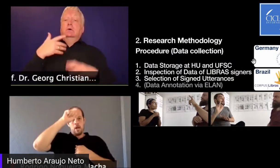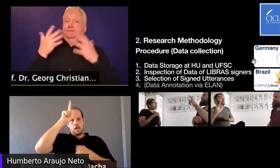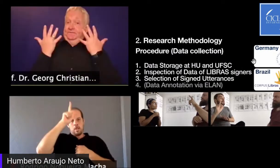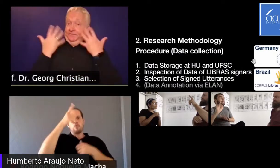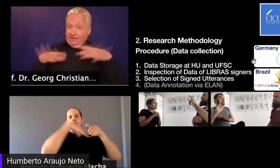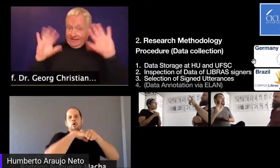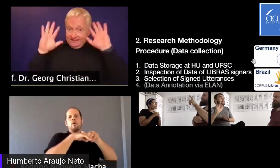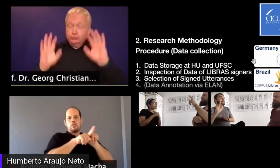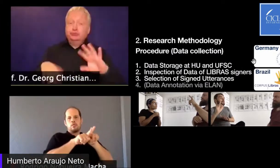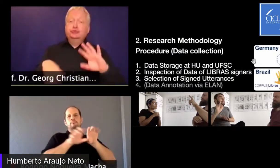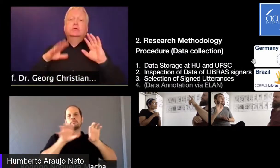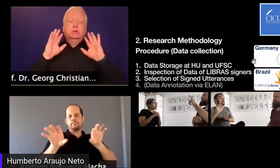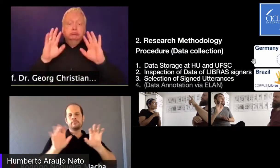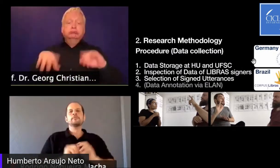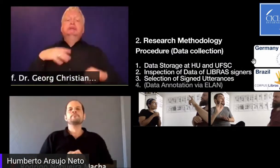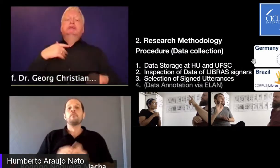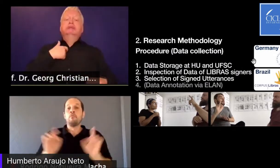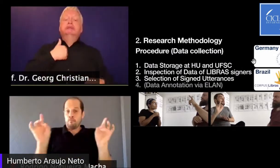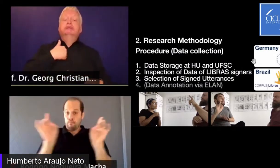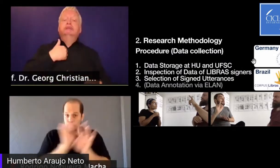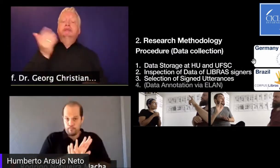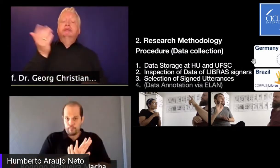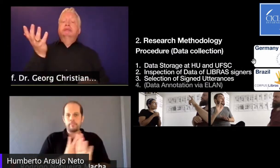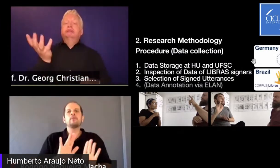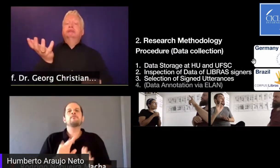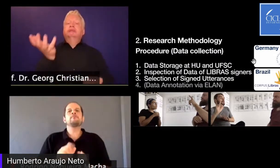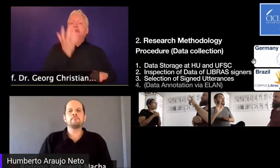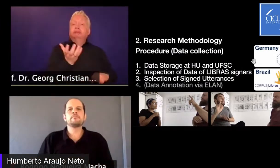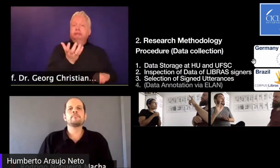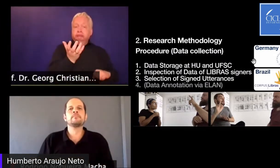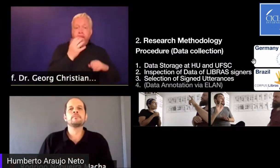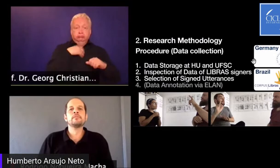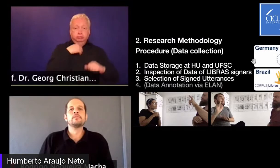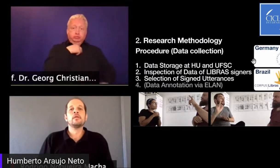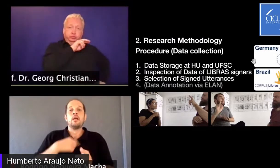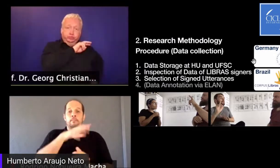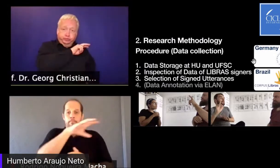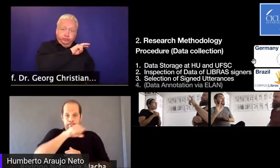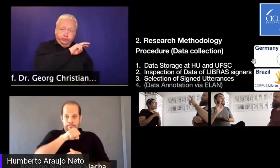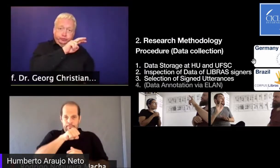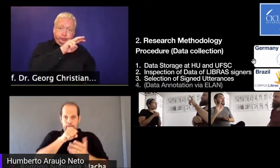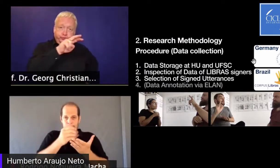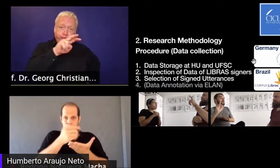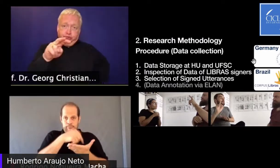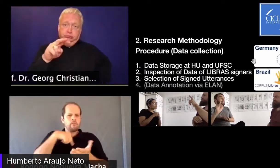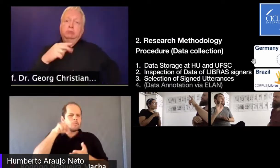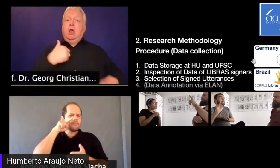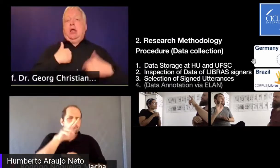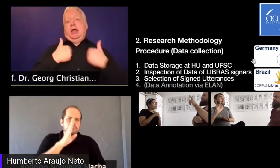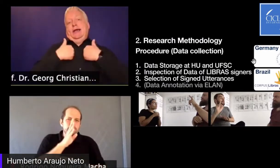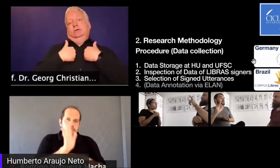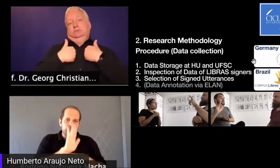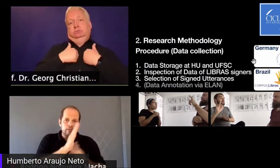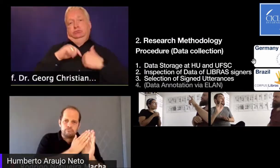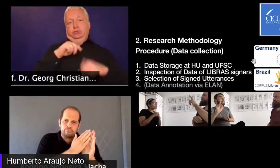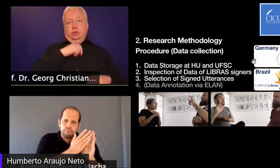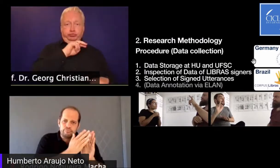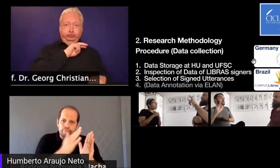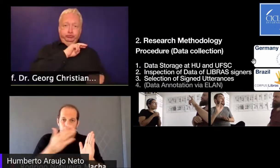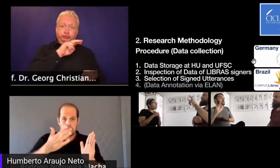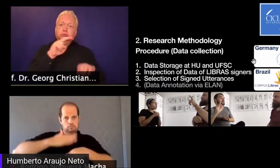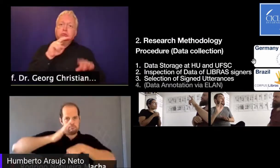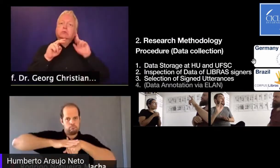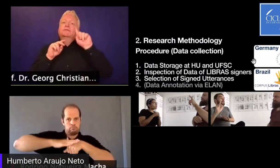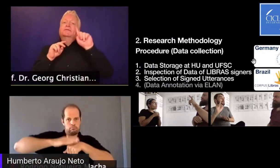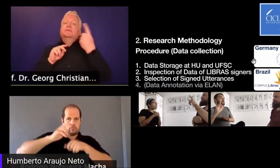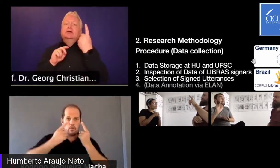dados da Libras para a UFSC e os dados das produções de alemão ficaram conosco, línguas sinais alemãs.